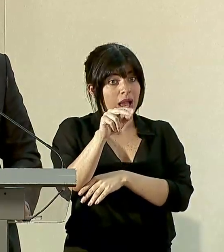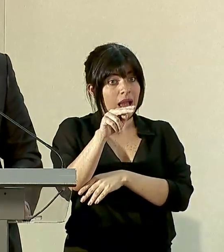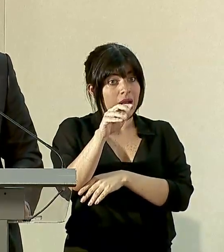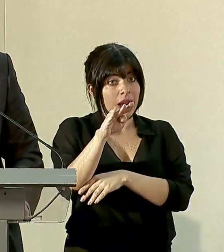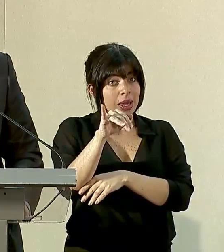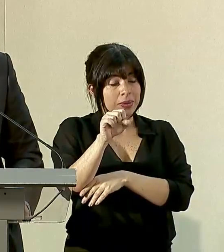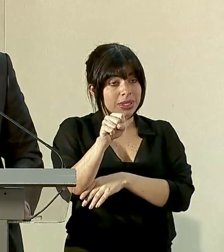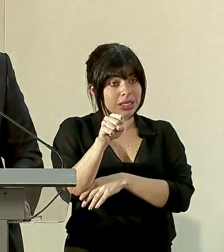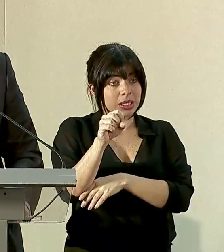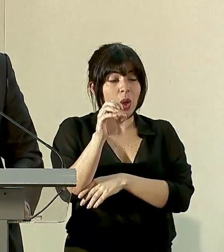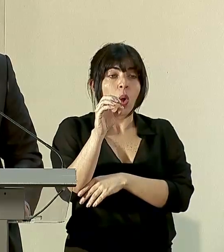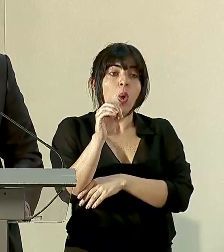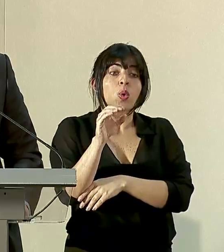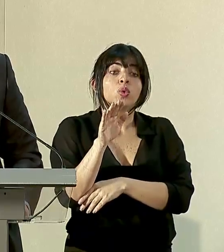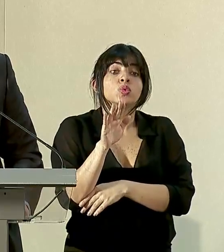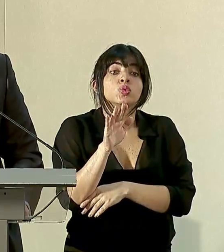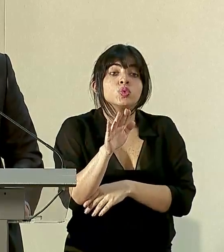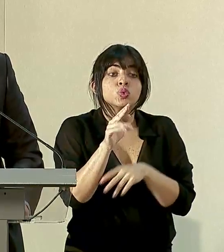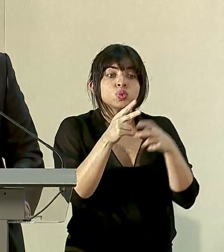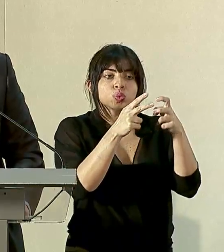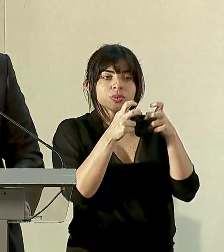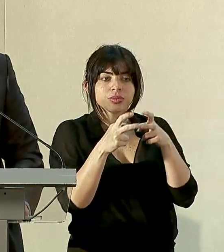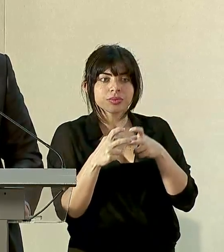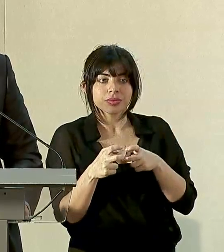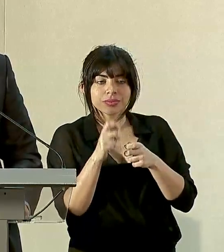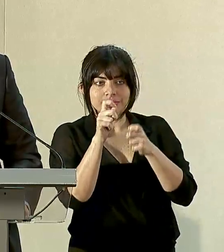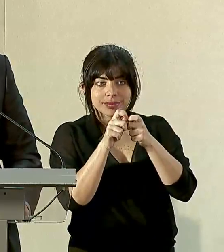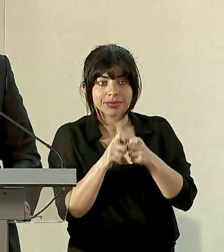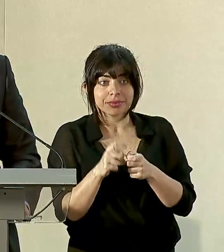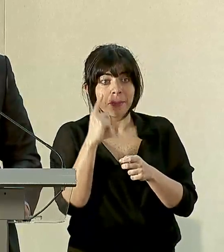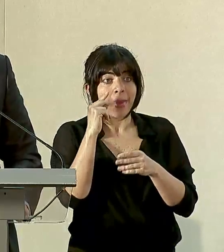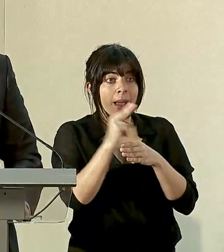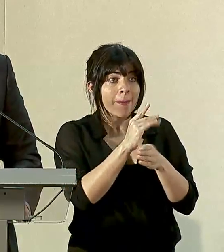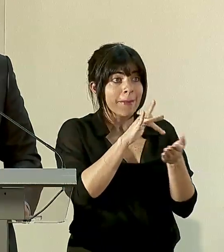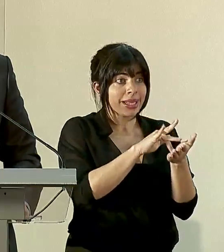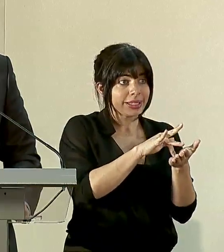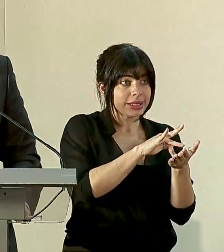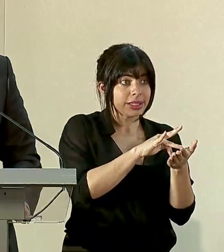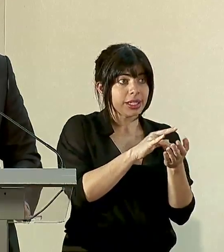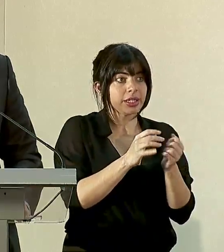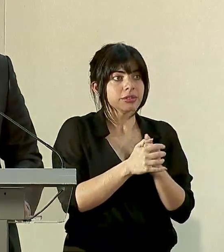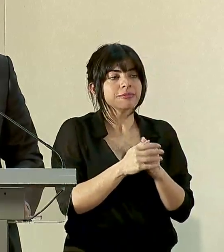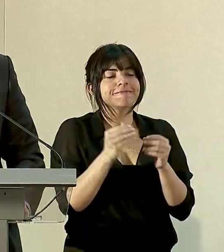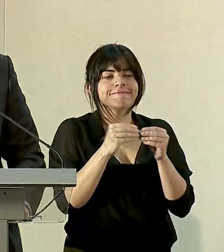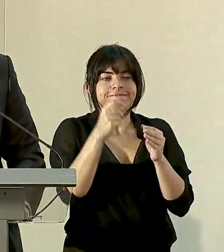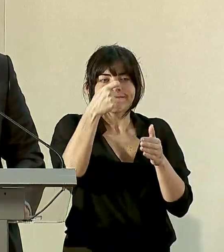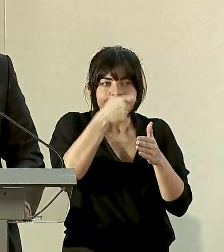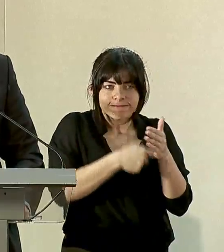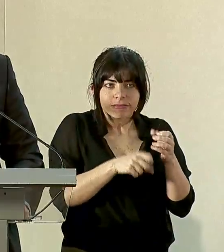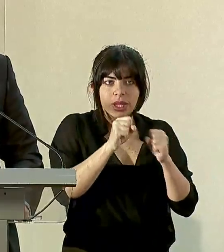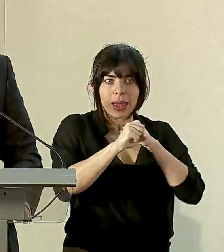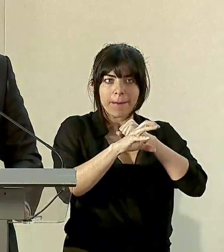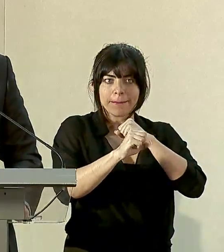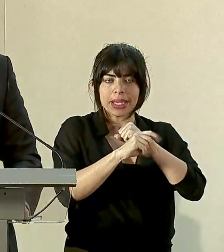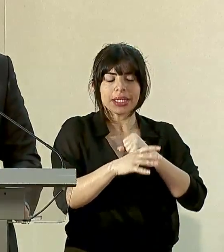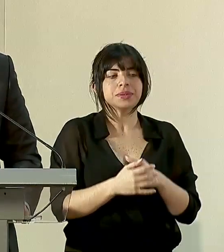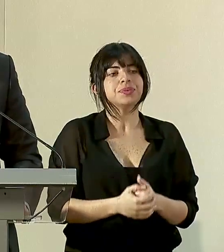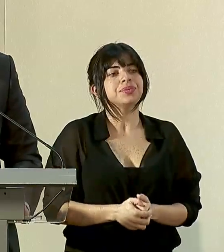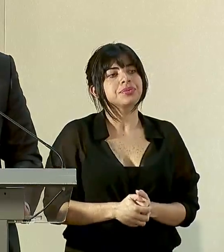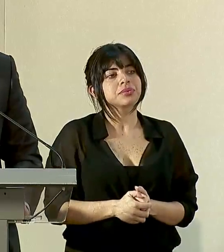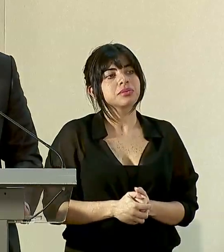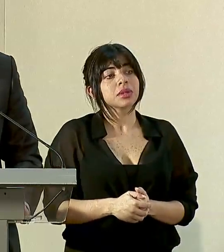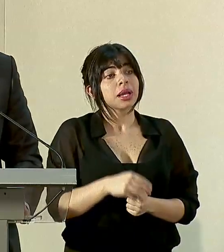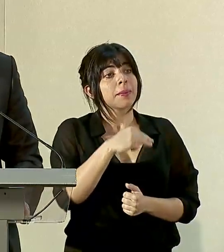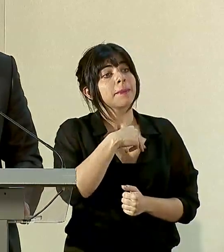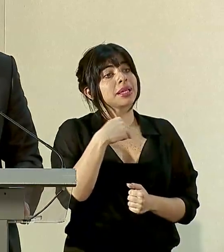o mejor dicho, de sus derivados específicos como medicamento, intensificar dichas campañas.